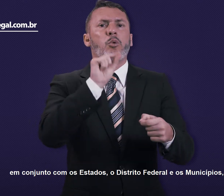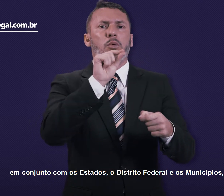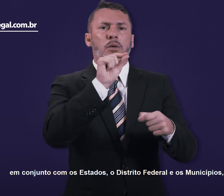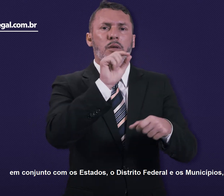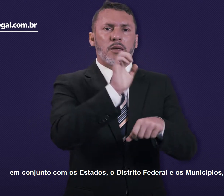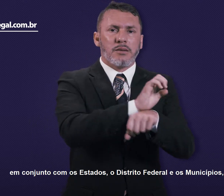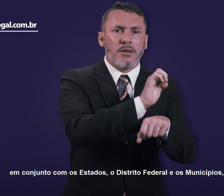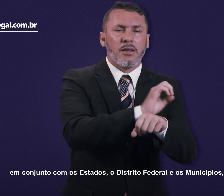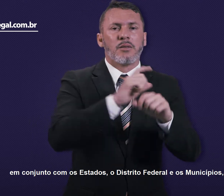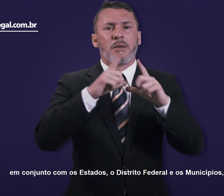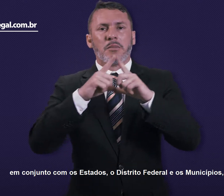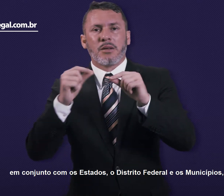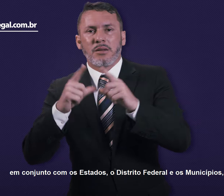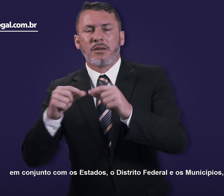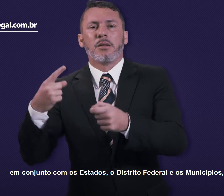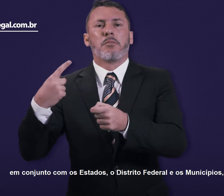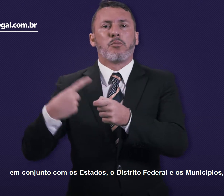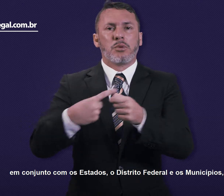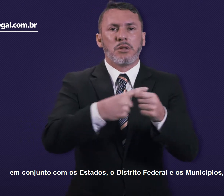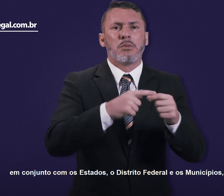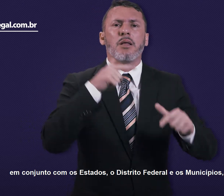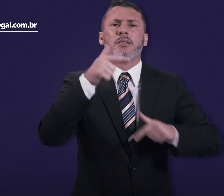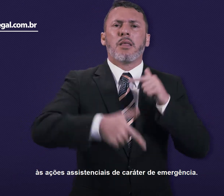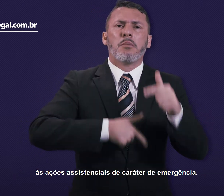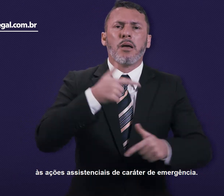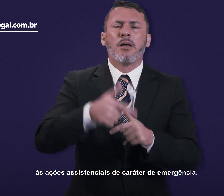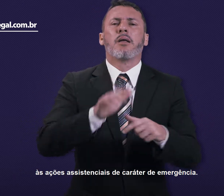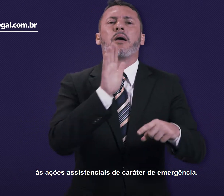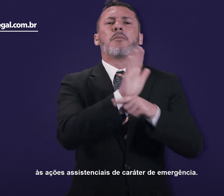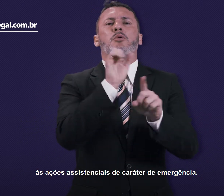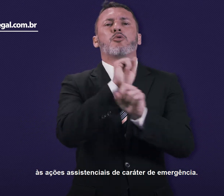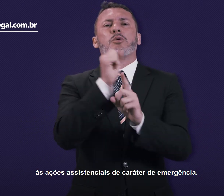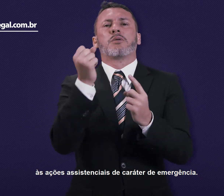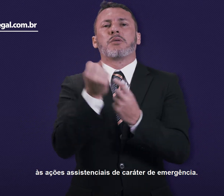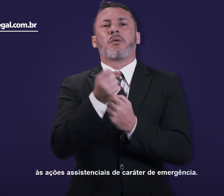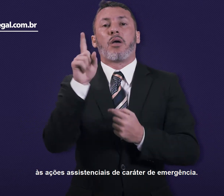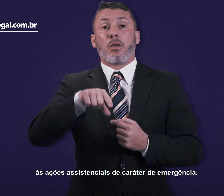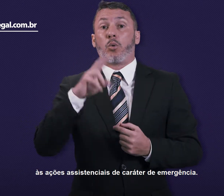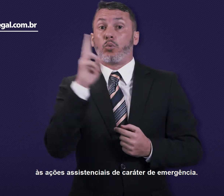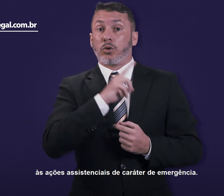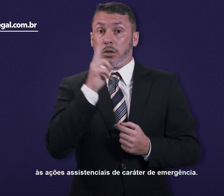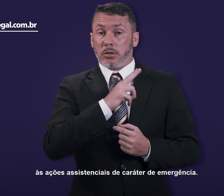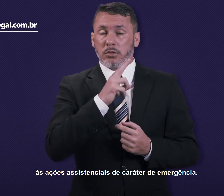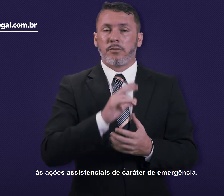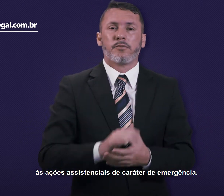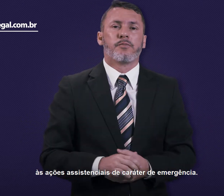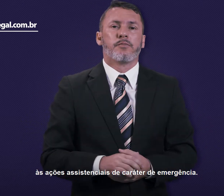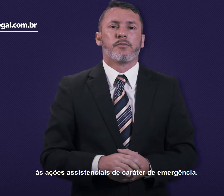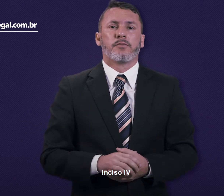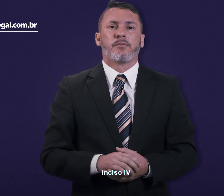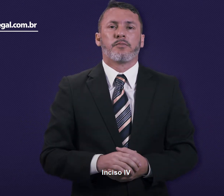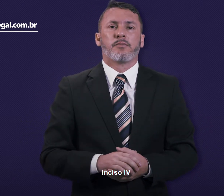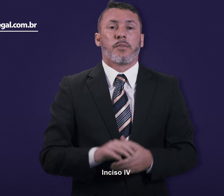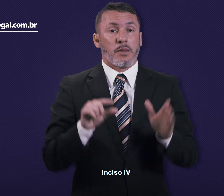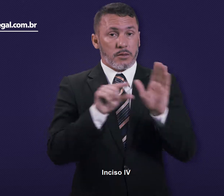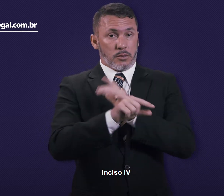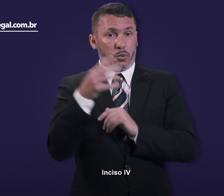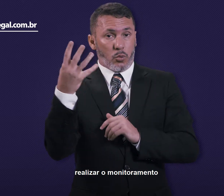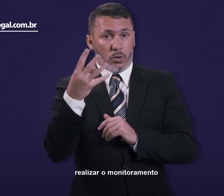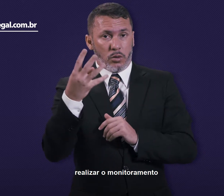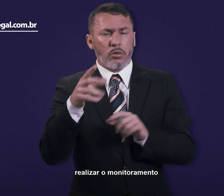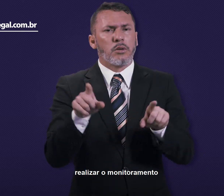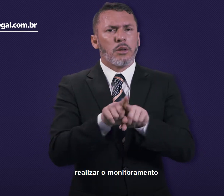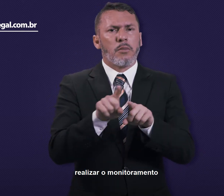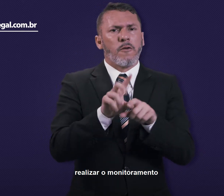conjunto com os estados, o Distrito Federal e os municípios, às ações assistenciais de caráter de emergência. Inciso